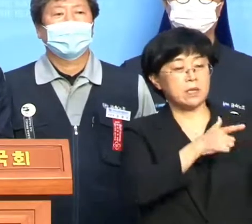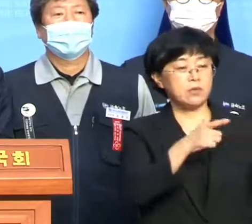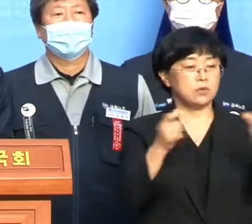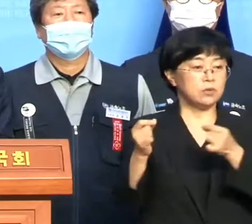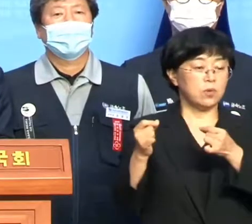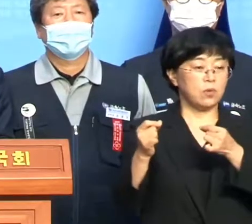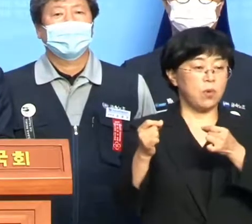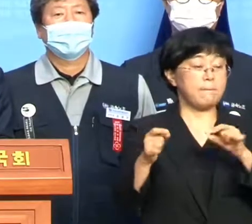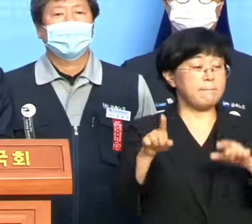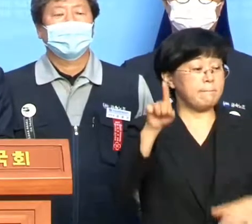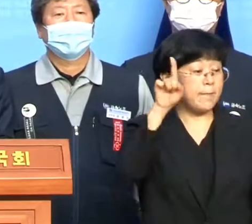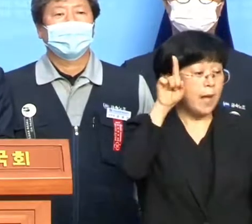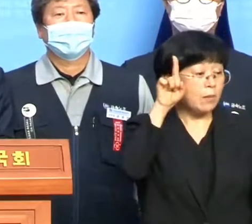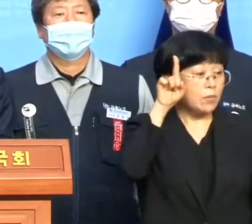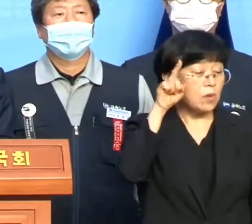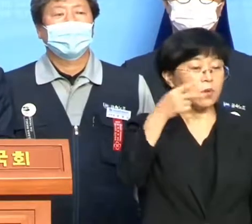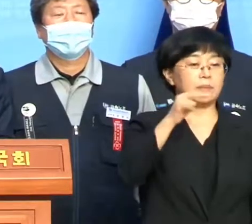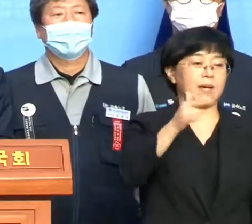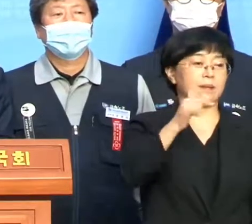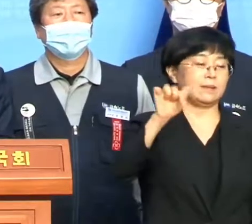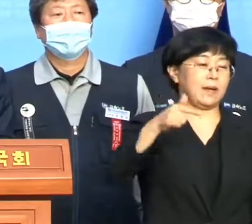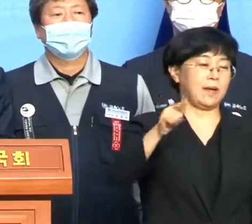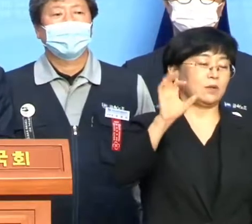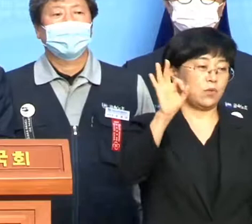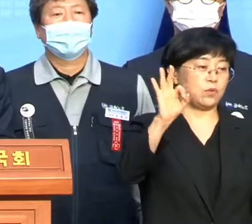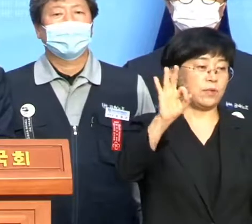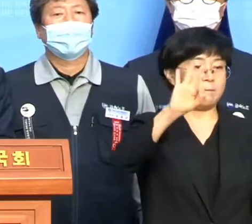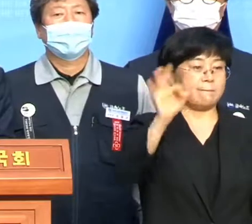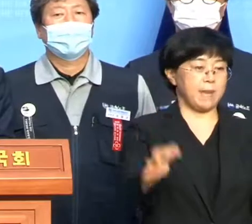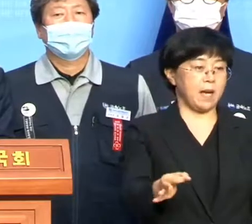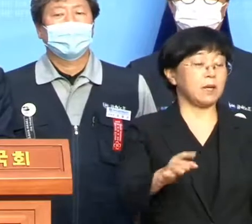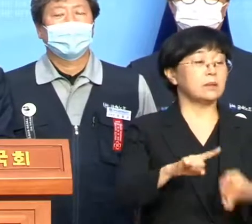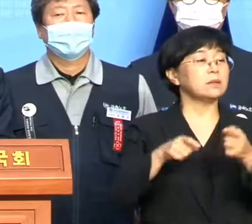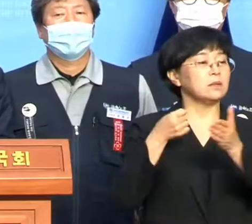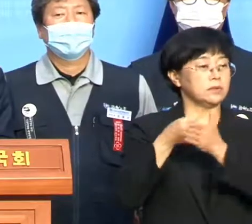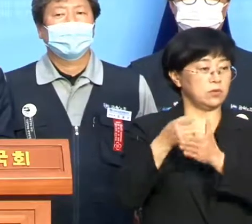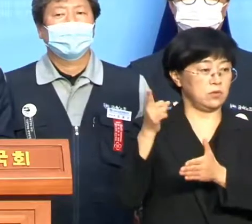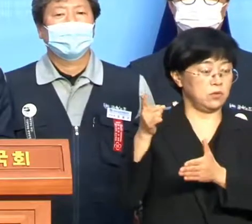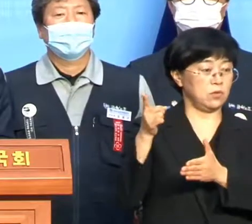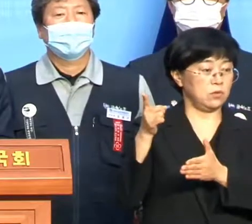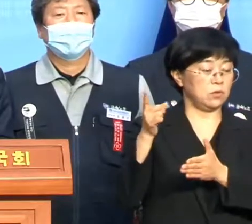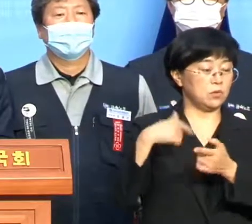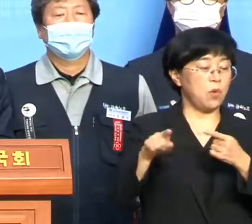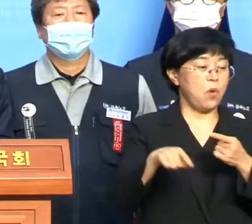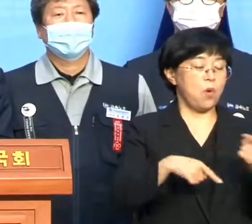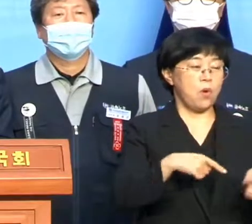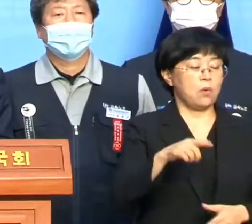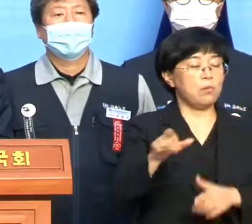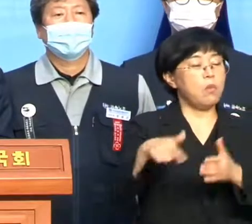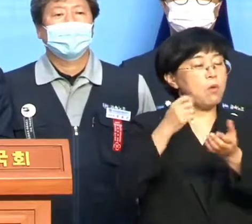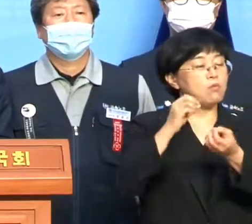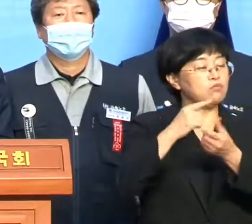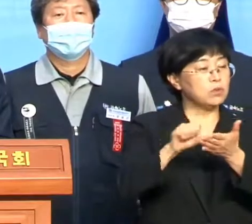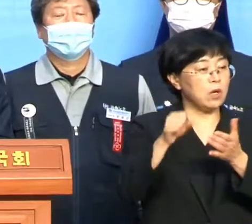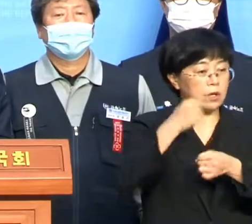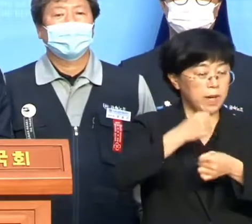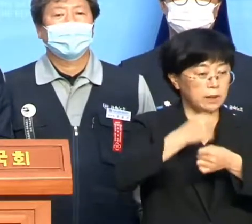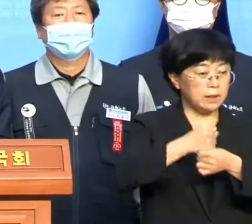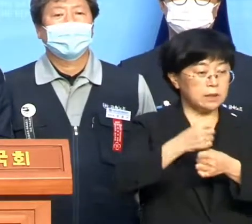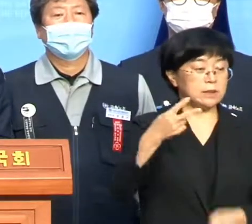100% 단가를 인하하는 인하를 결정한 은행이 그리고 제조원가 보다 못한 단가를